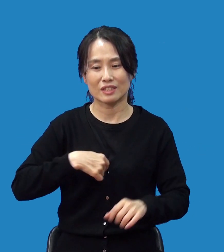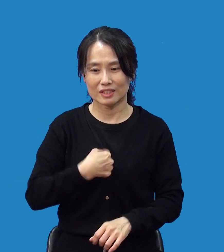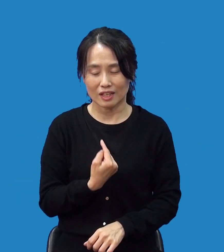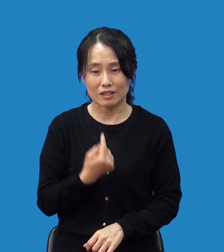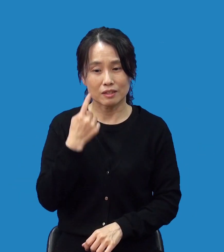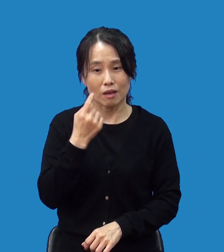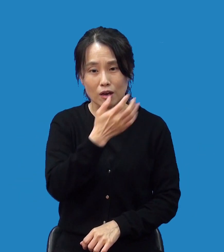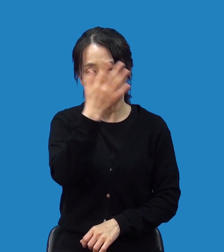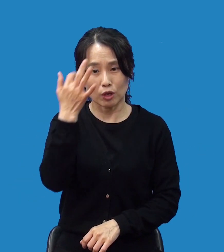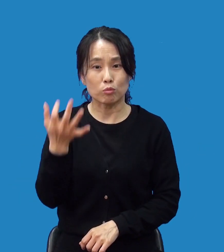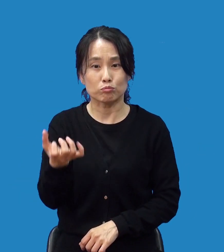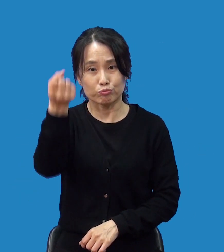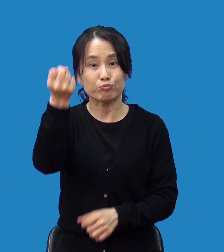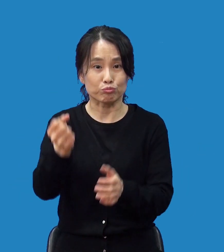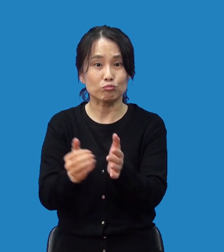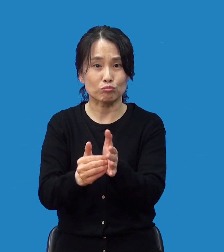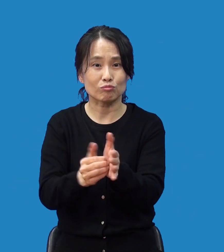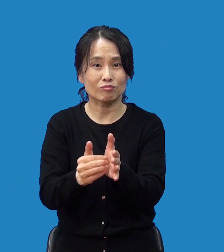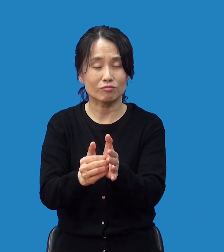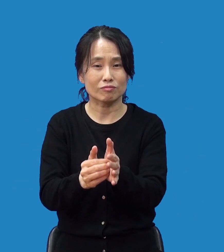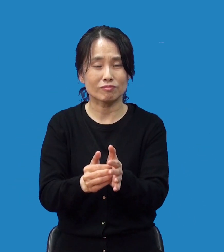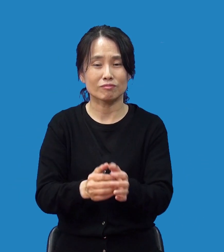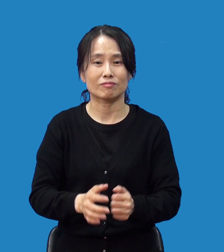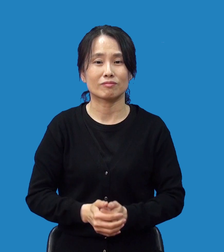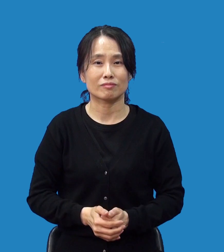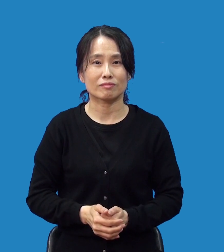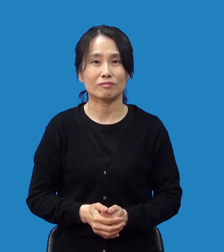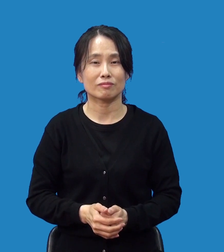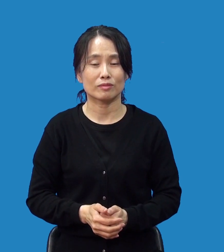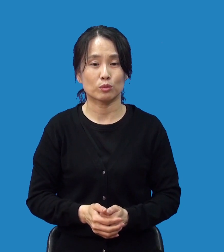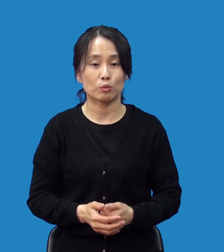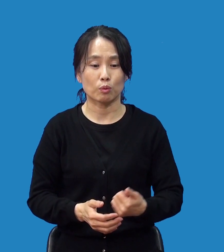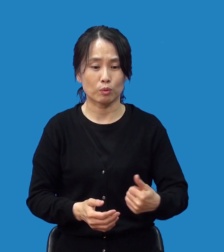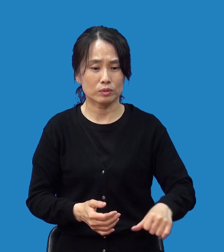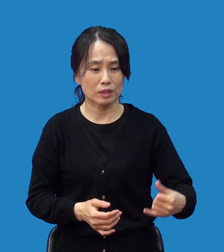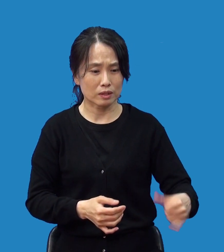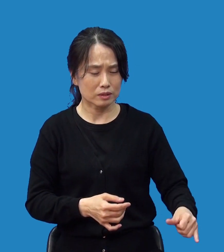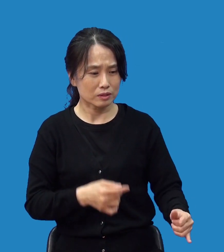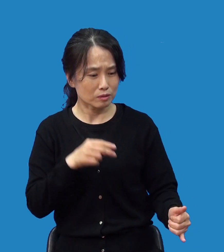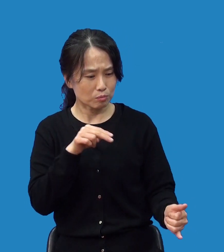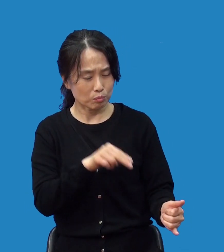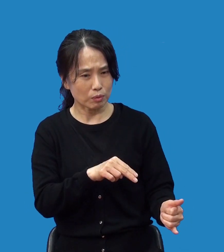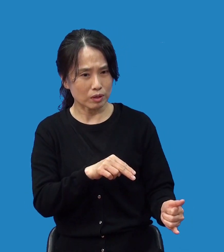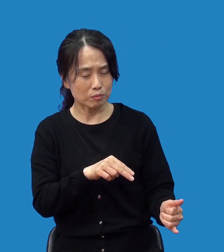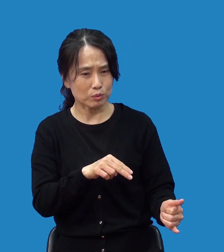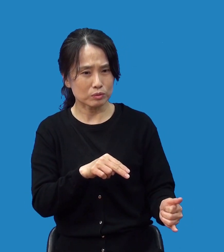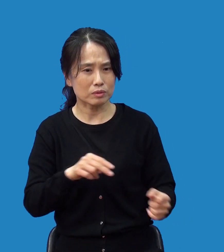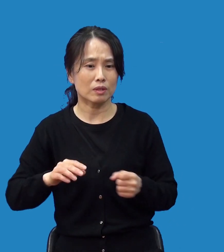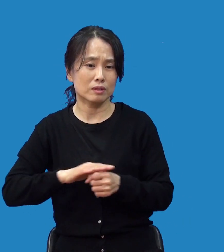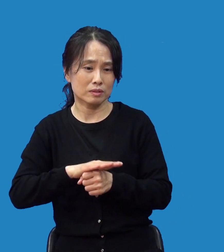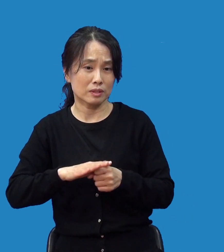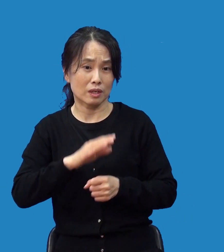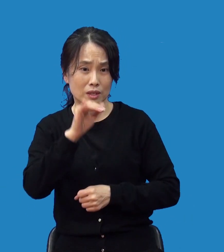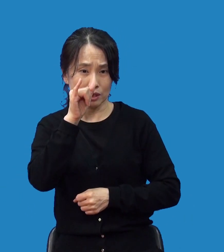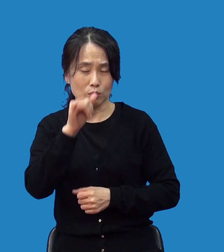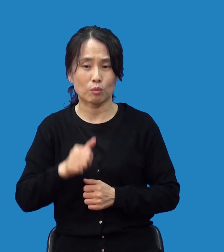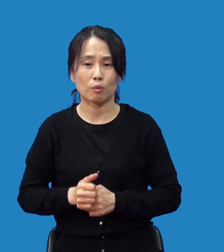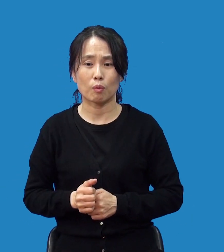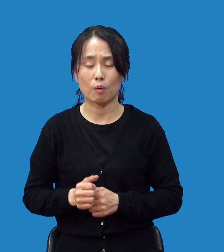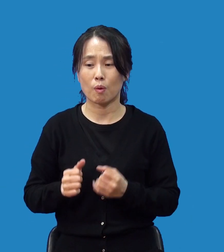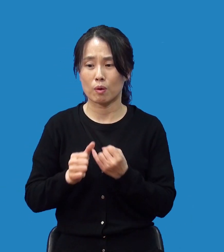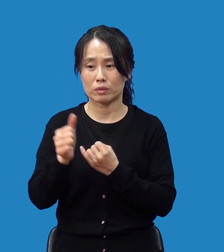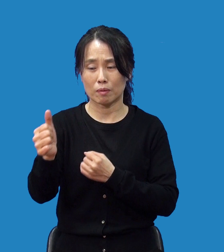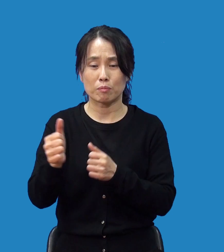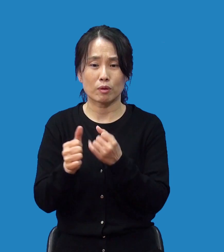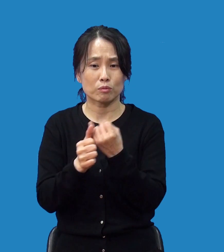헤세드를 가지고 있어요. 자식을 바라보는 부모의 헤세드가 있어요. 남편과 아내가 서로